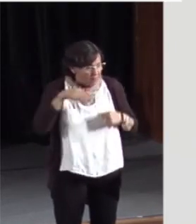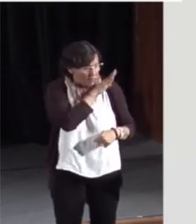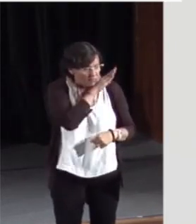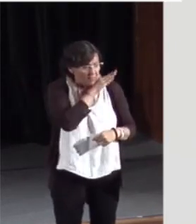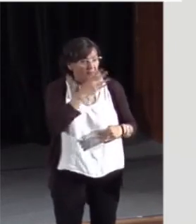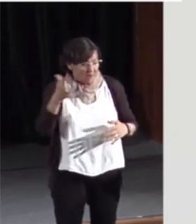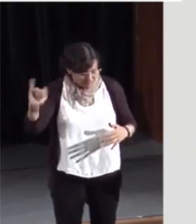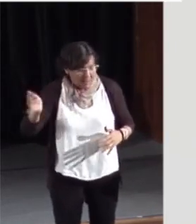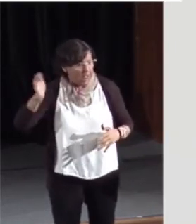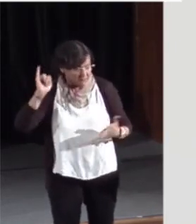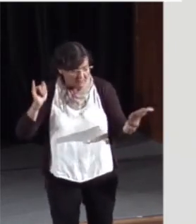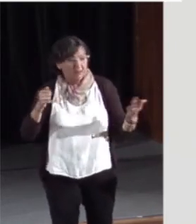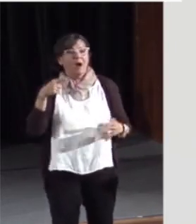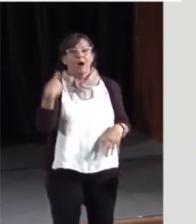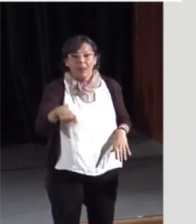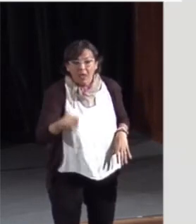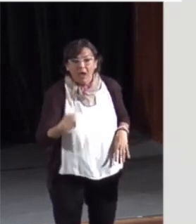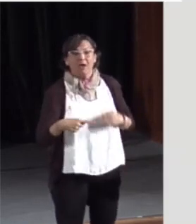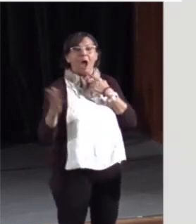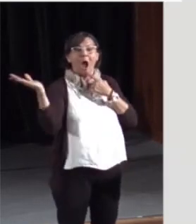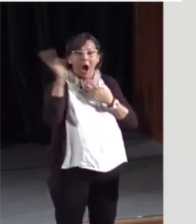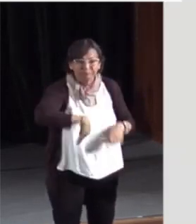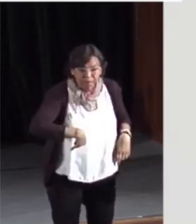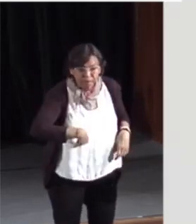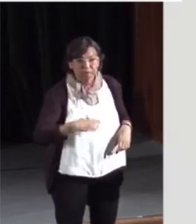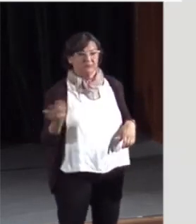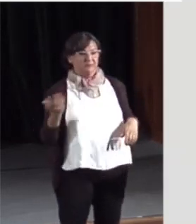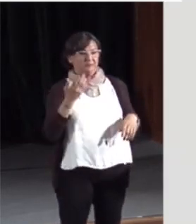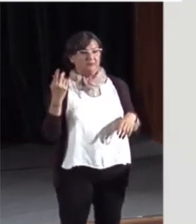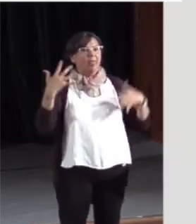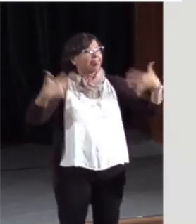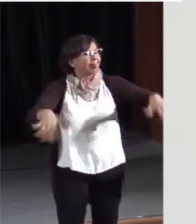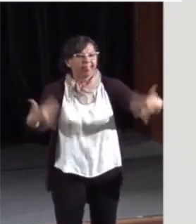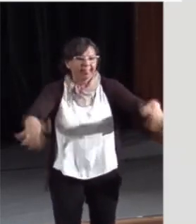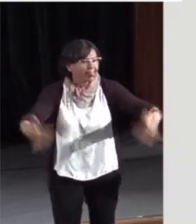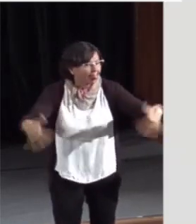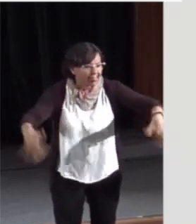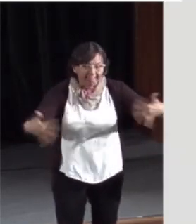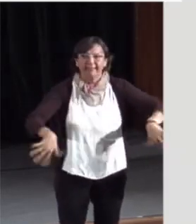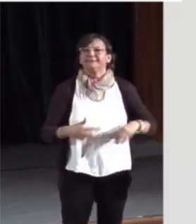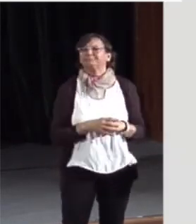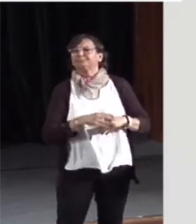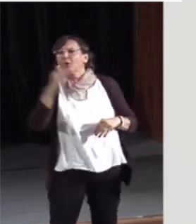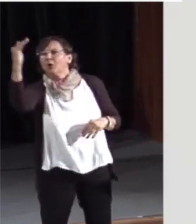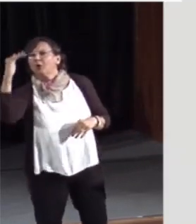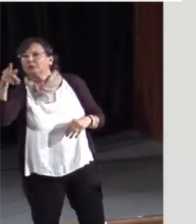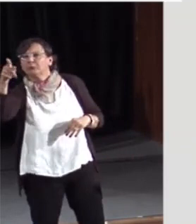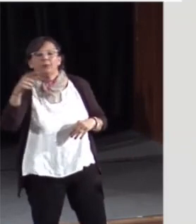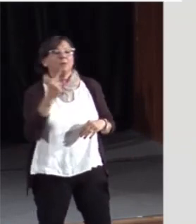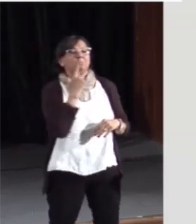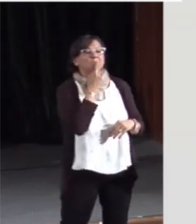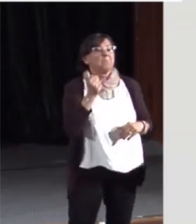manual. En lengua de signos española es este, con el verbo haber. En el LSC es este. O no hay. O